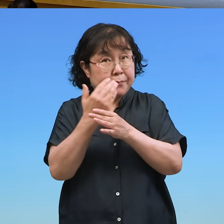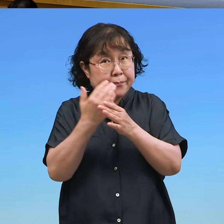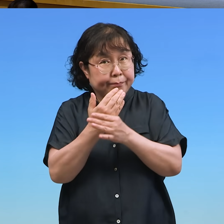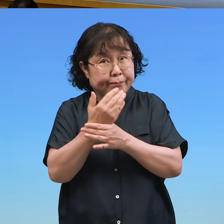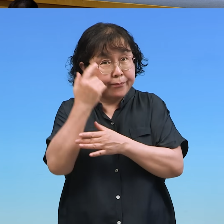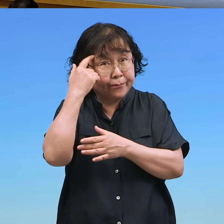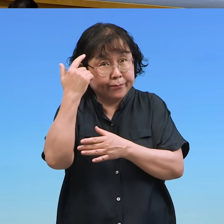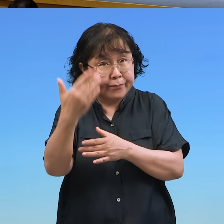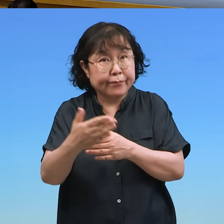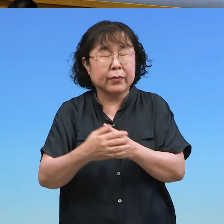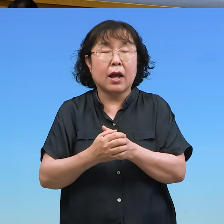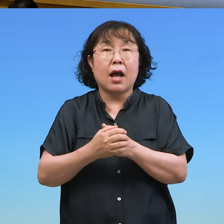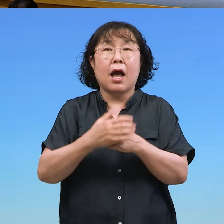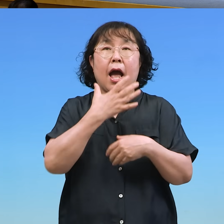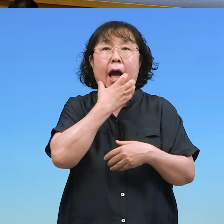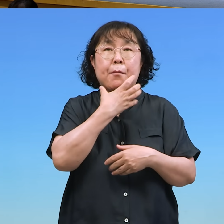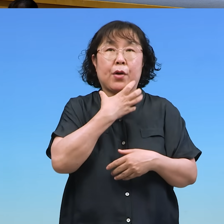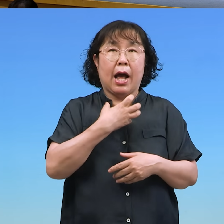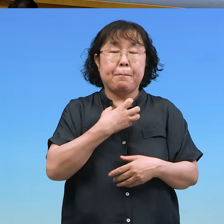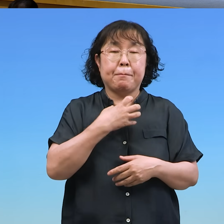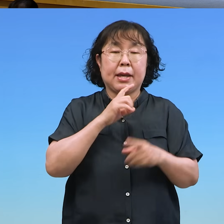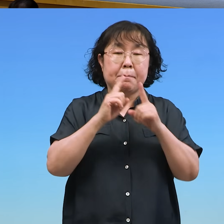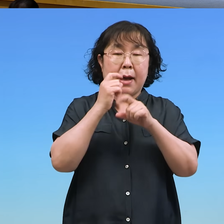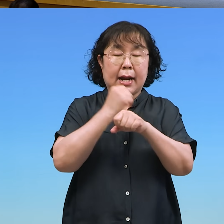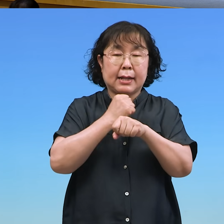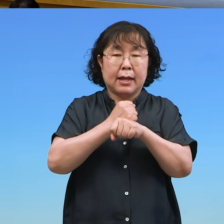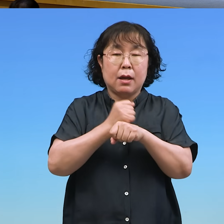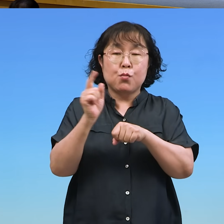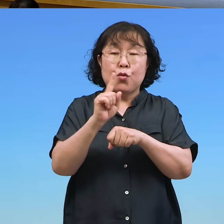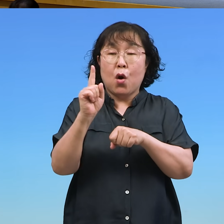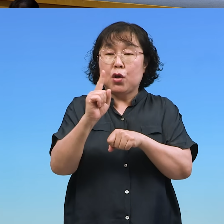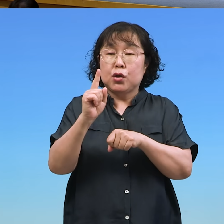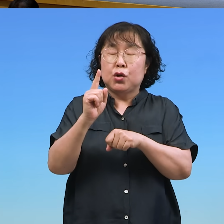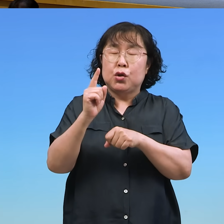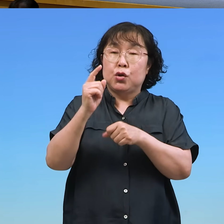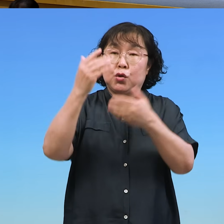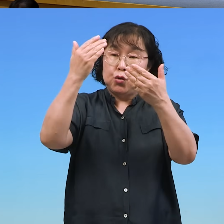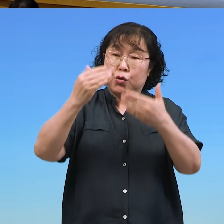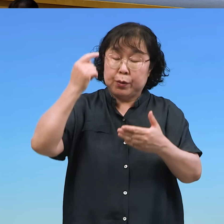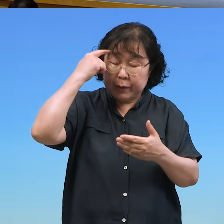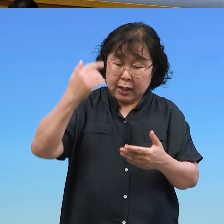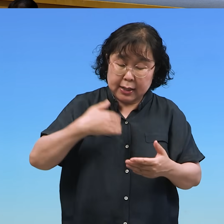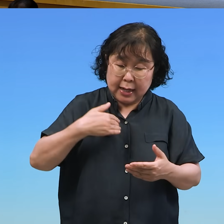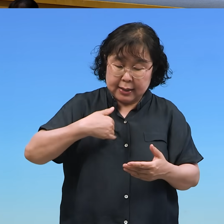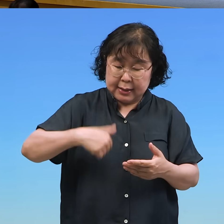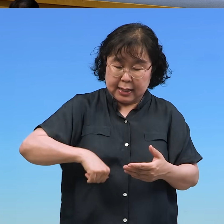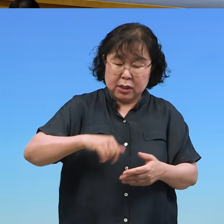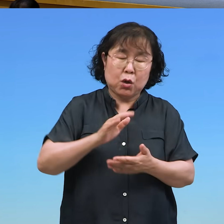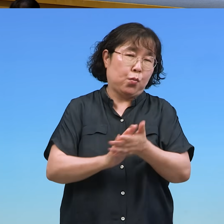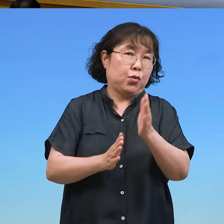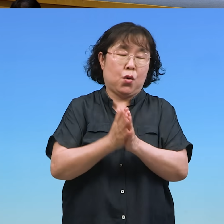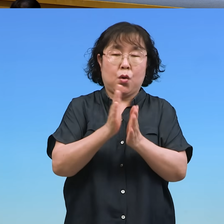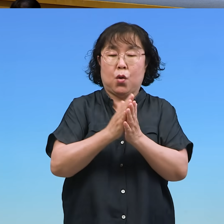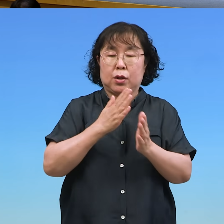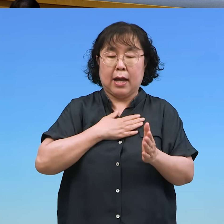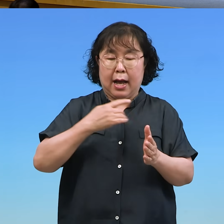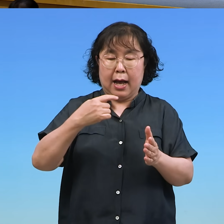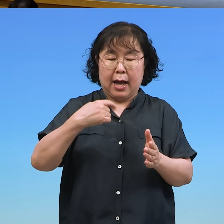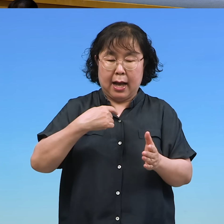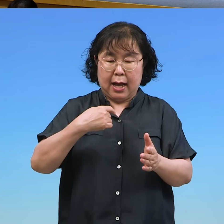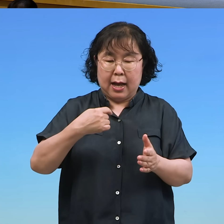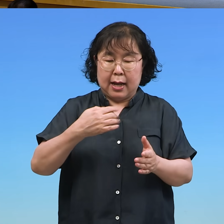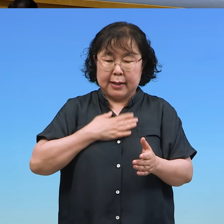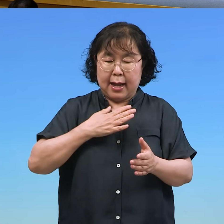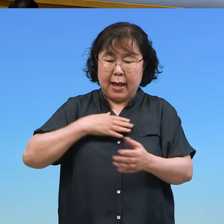2절, 아브라함이 이르되 주 여호와여 무엇을 내게 주시려 하나이까? 나는 자식이 없사오니, 그 다음 보세요,